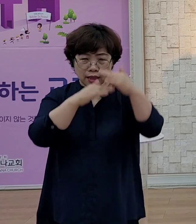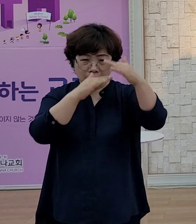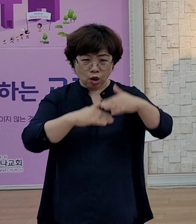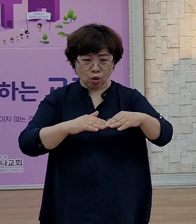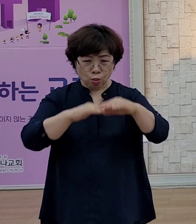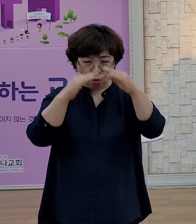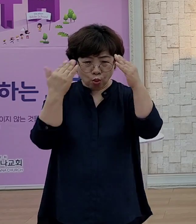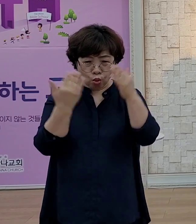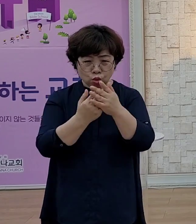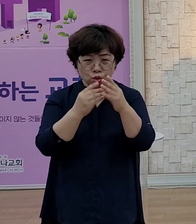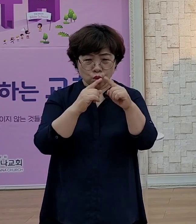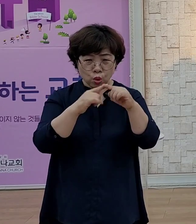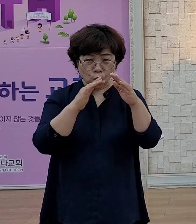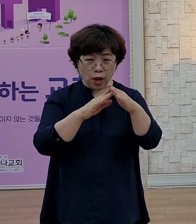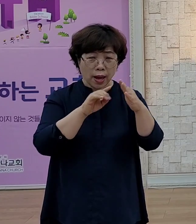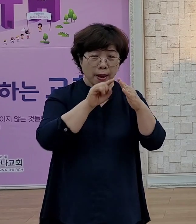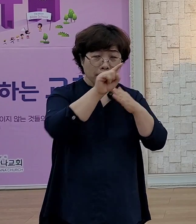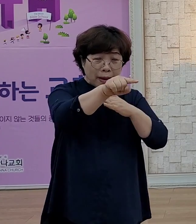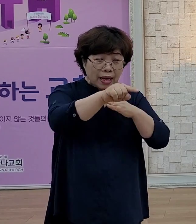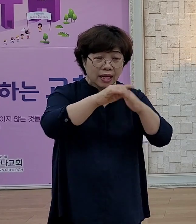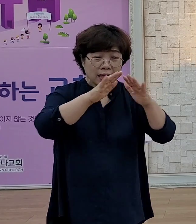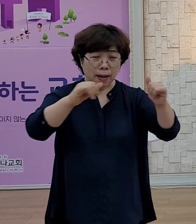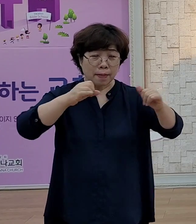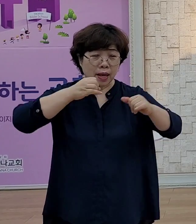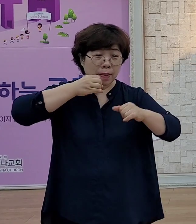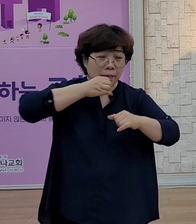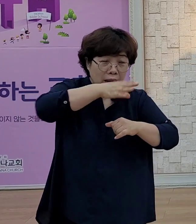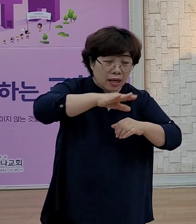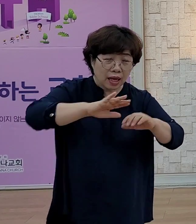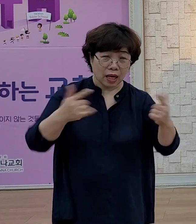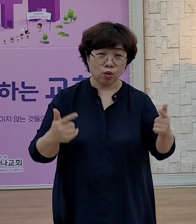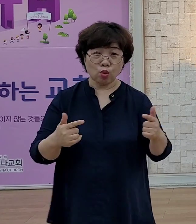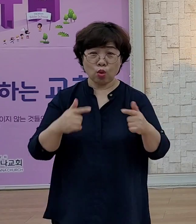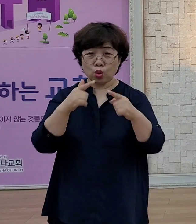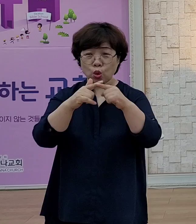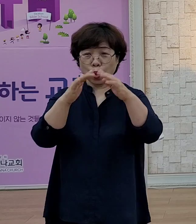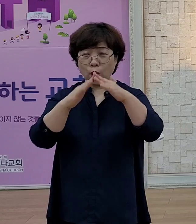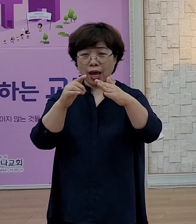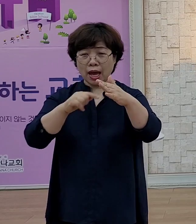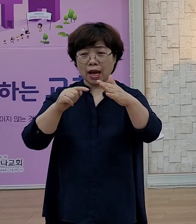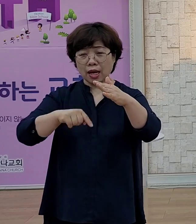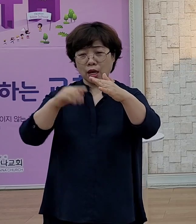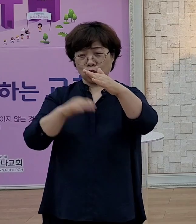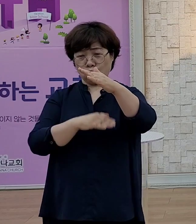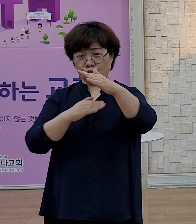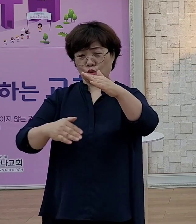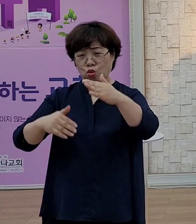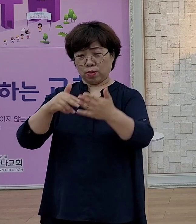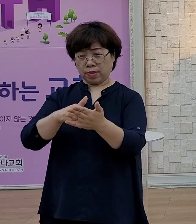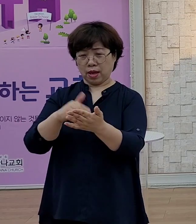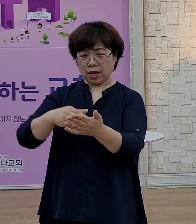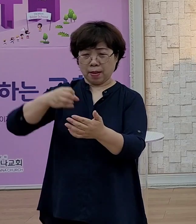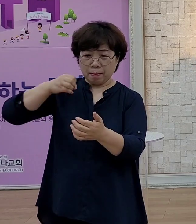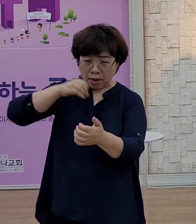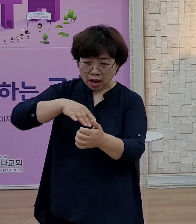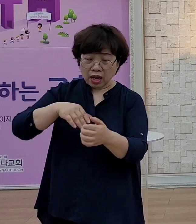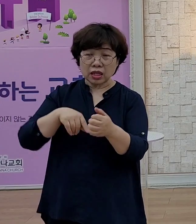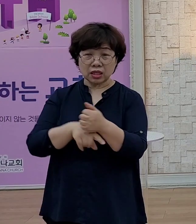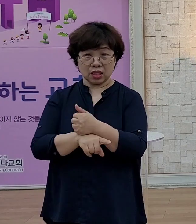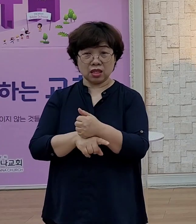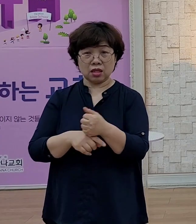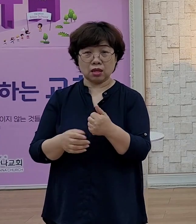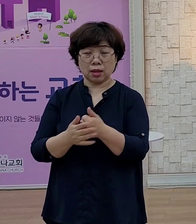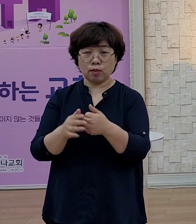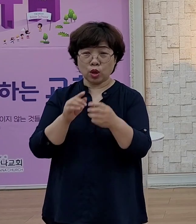있는 성도들에게 하는 말이라고 제가 여러 번 강조했지 않습니까? 자, 이 말은 이 사람이 누구냐? 교회 밖에 있는